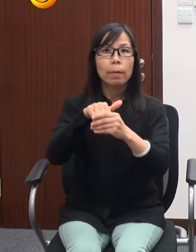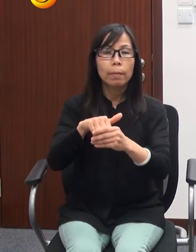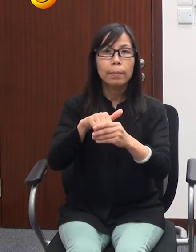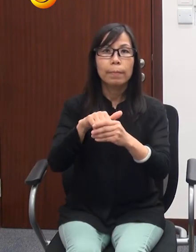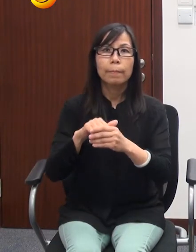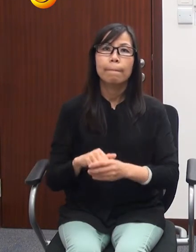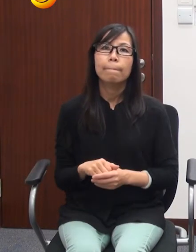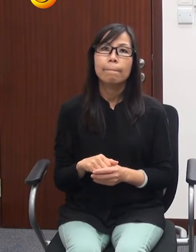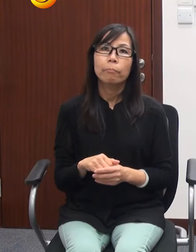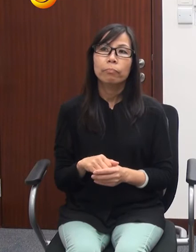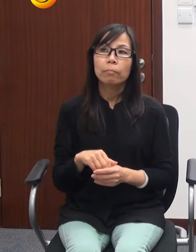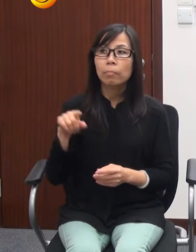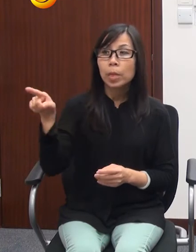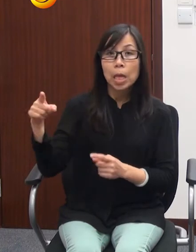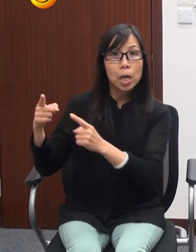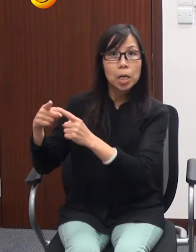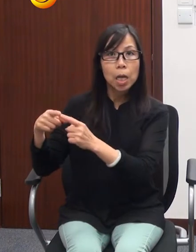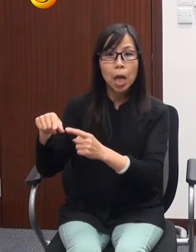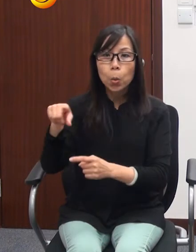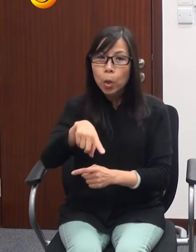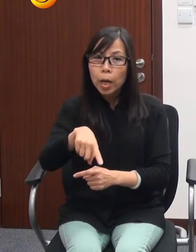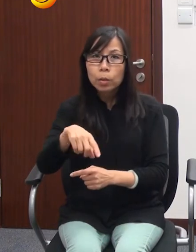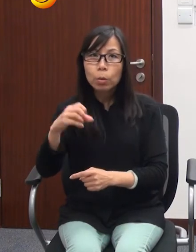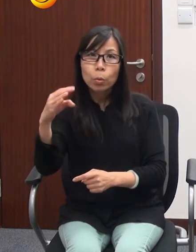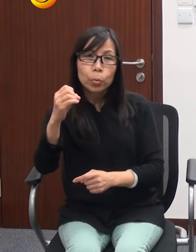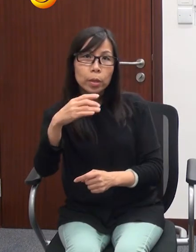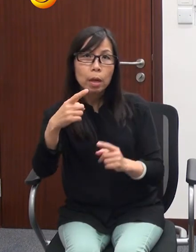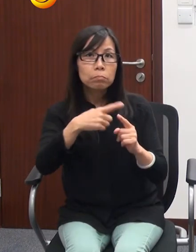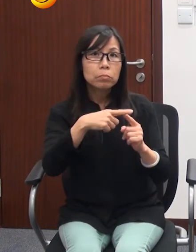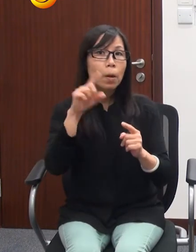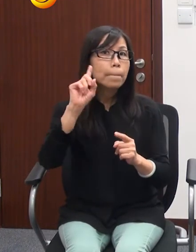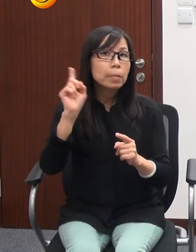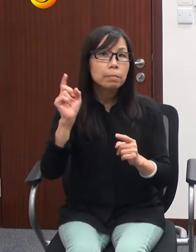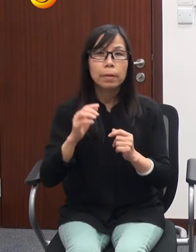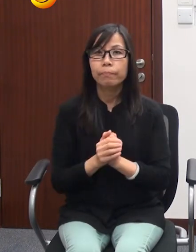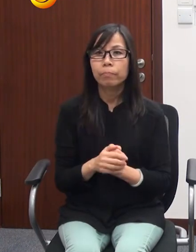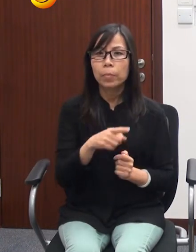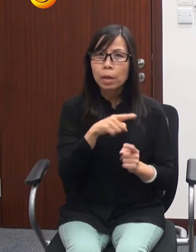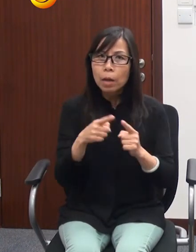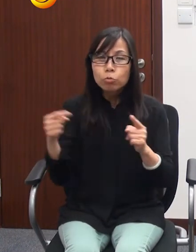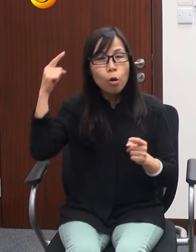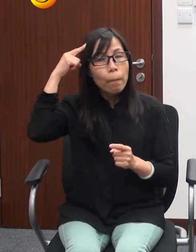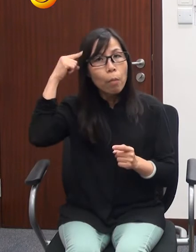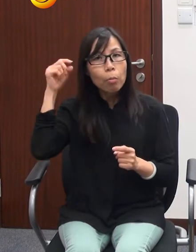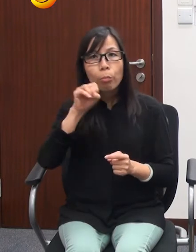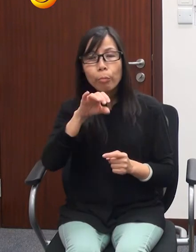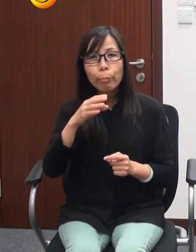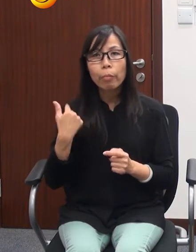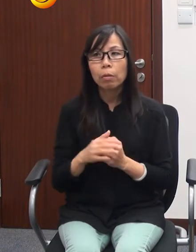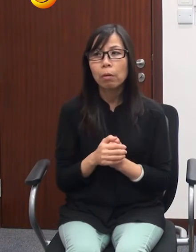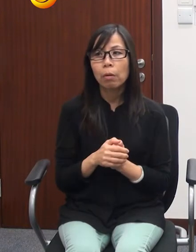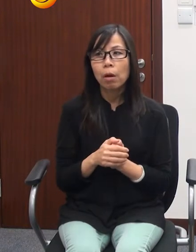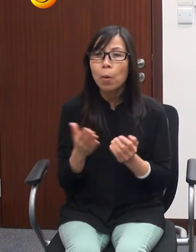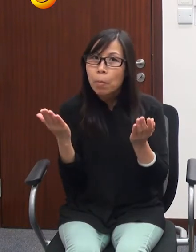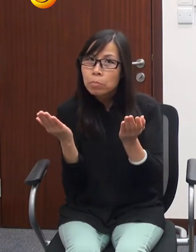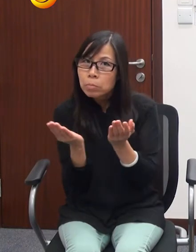係咪啊？即係佢會喺同啲人講乜嘢咯？ 不過頭先陳寶所講就係話。雖然我哋冇證據證明佢係參選